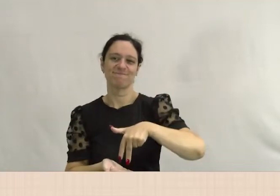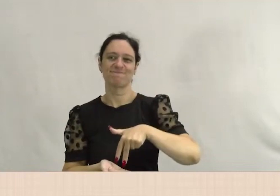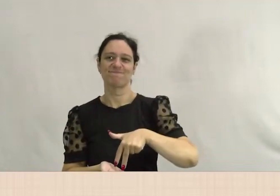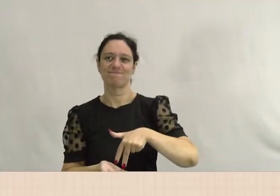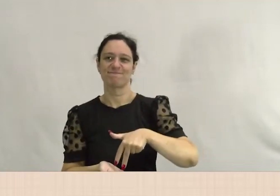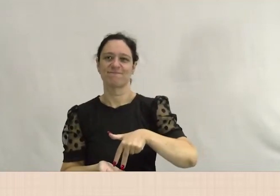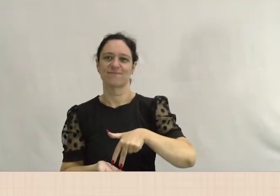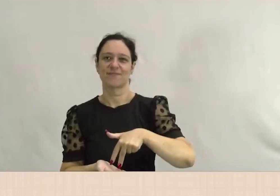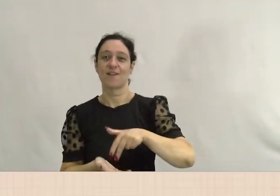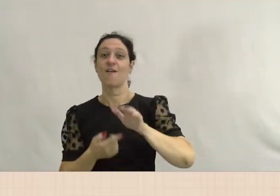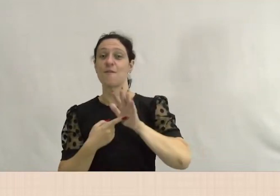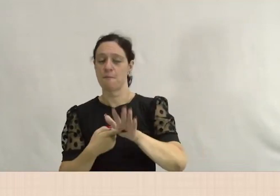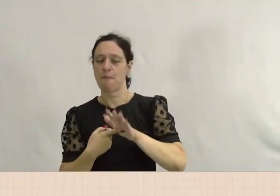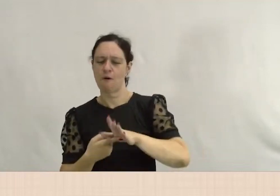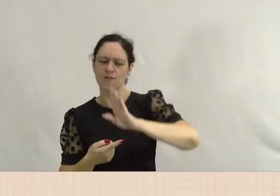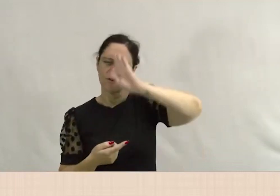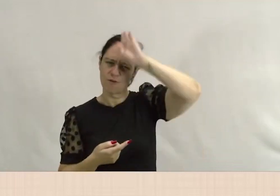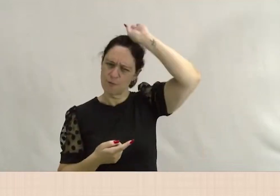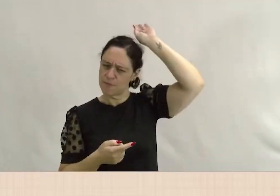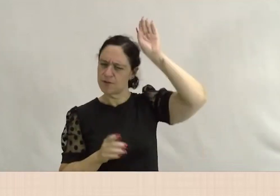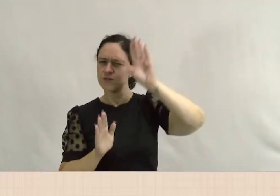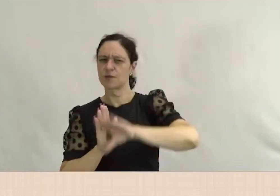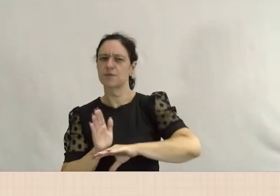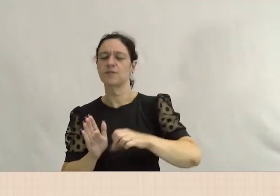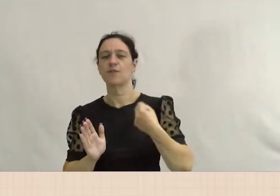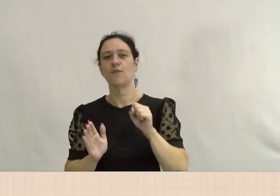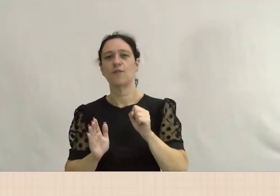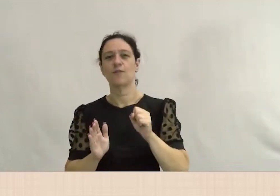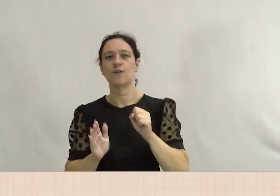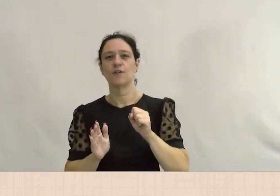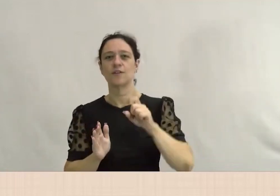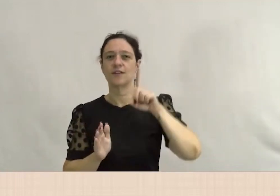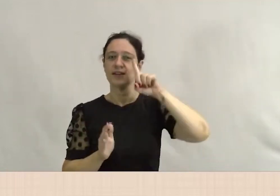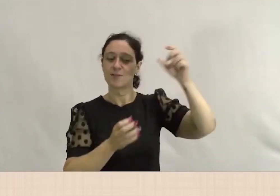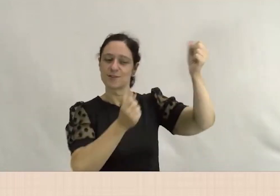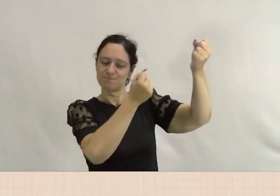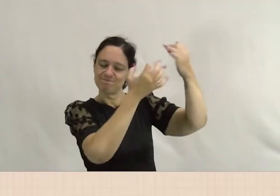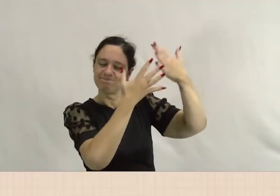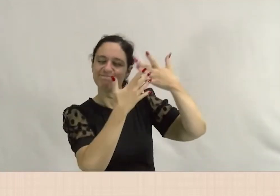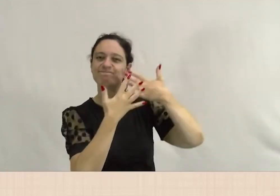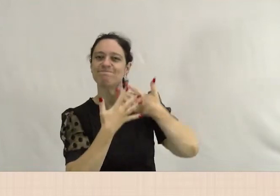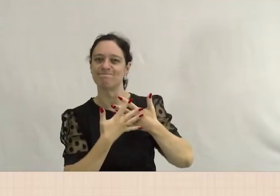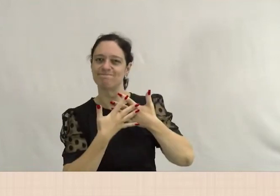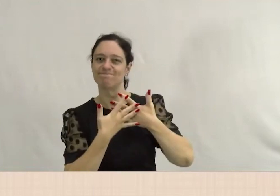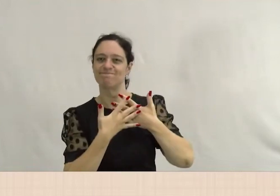momento, Romanos 8, da revelação da glória dos filhos de Deus.